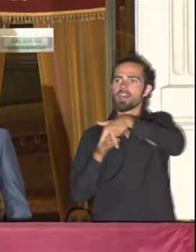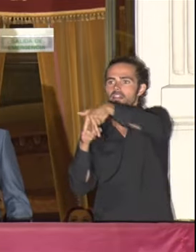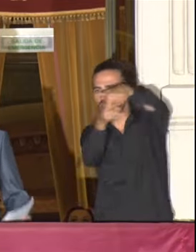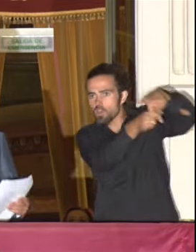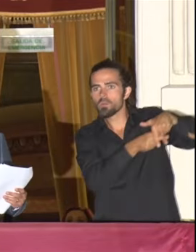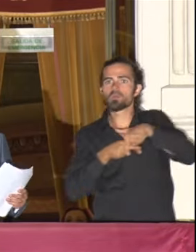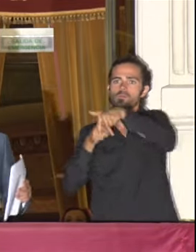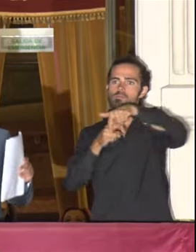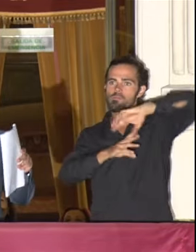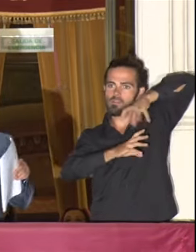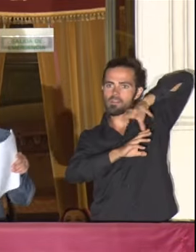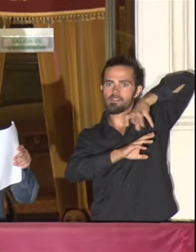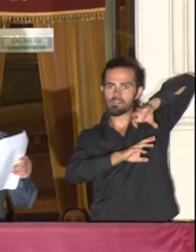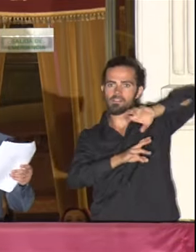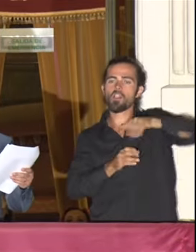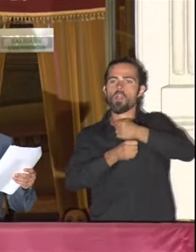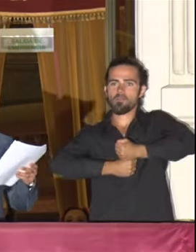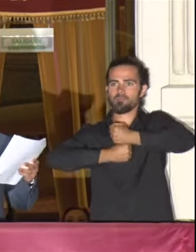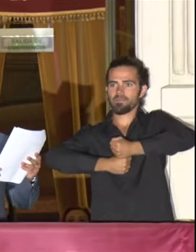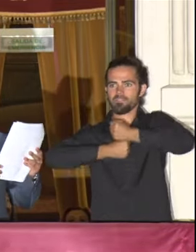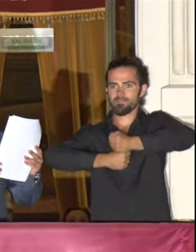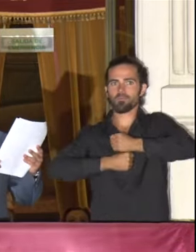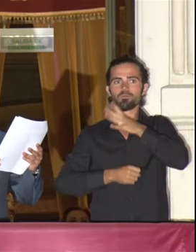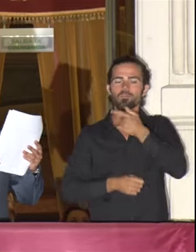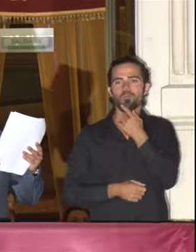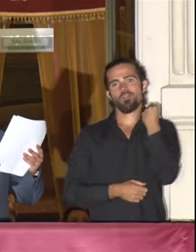eso me rejuvenece. Los